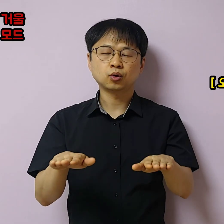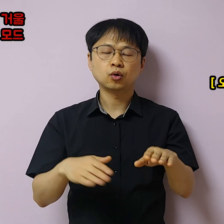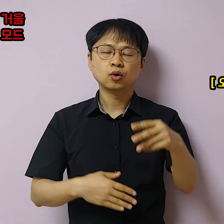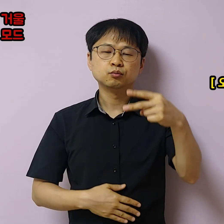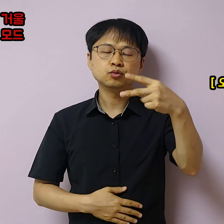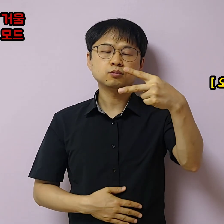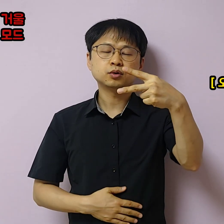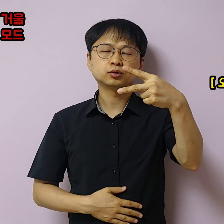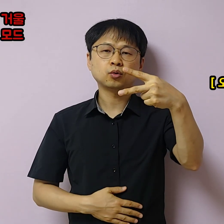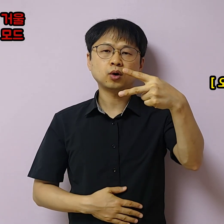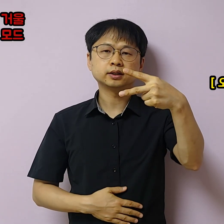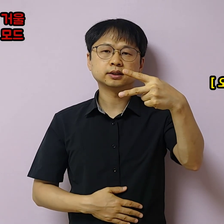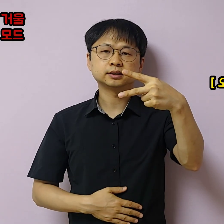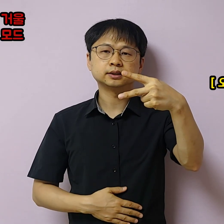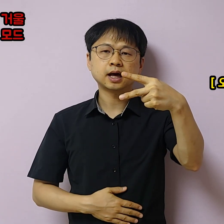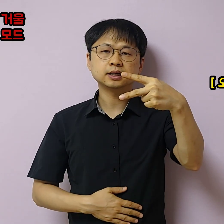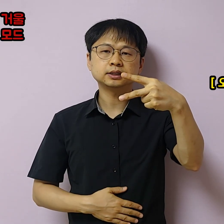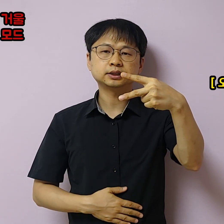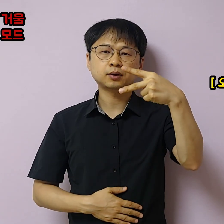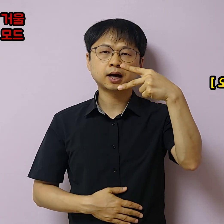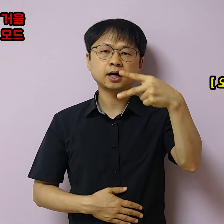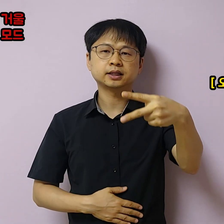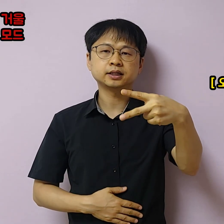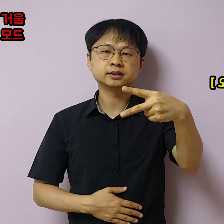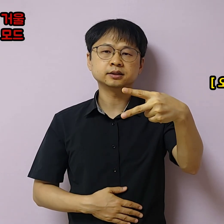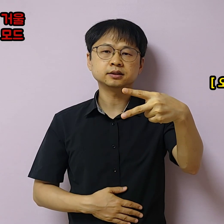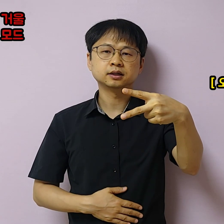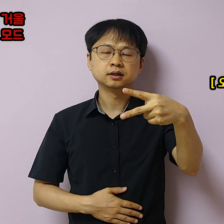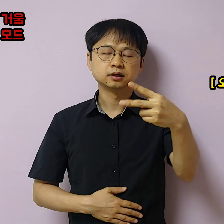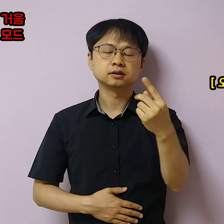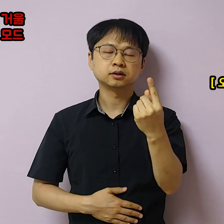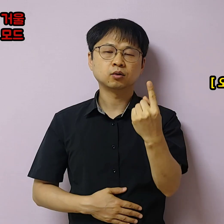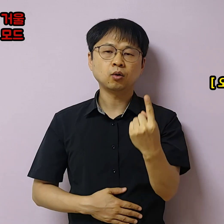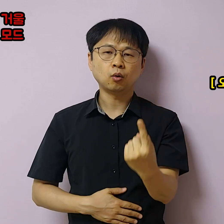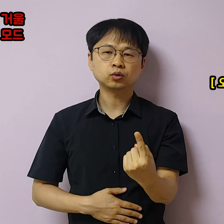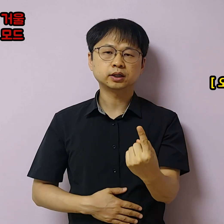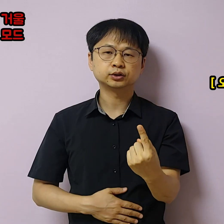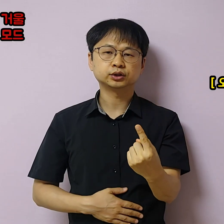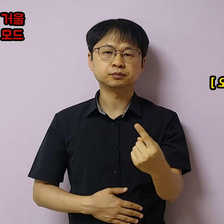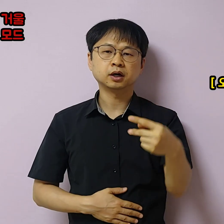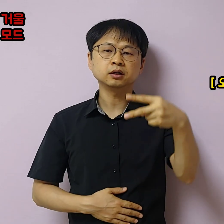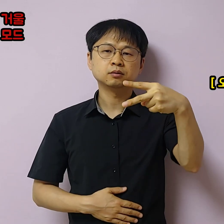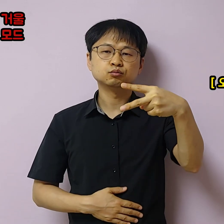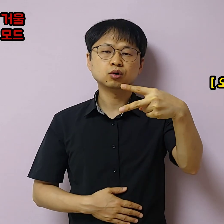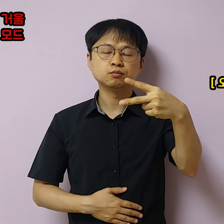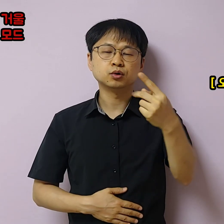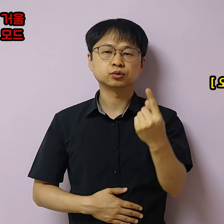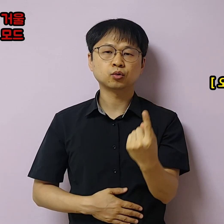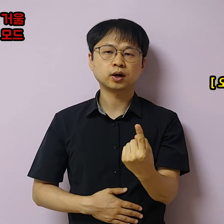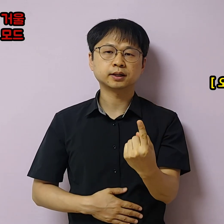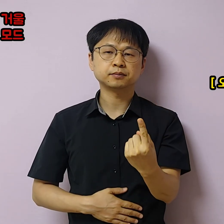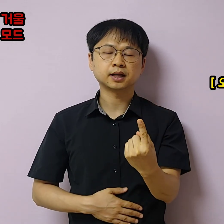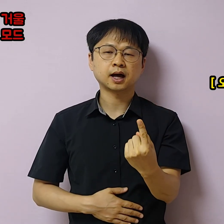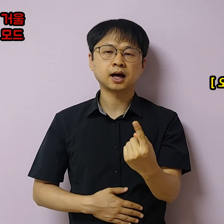오늘도, 무엇도 하는 것은 한글지와 디귿 그리고 오를 해주시면 무엇도가